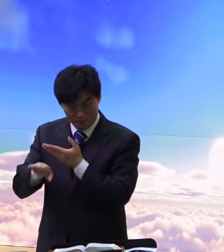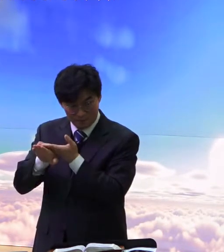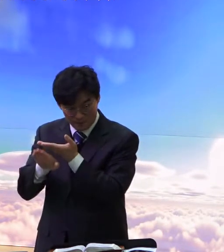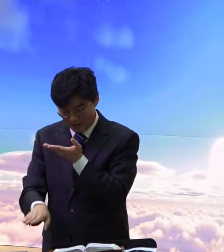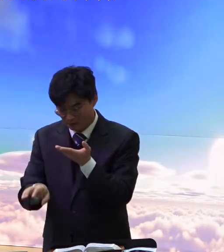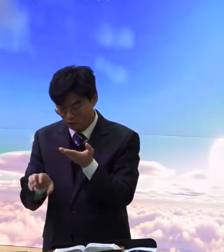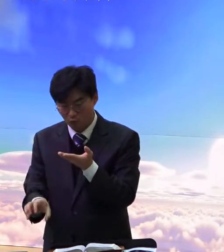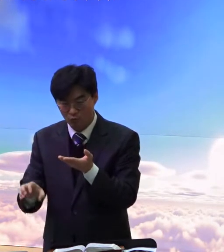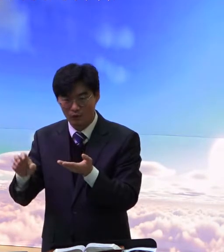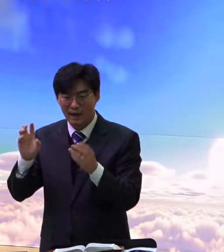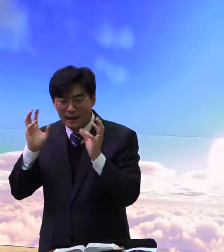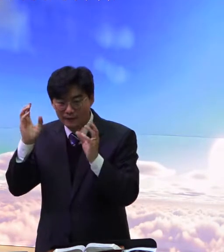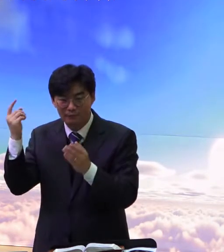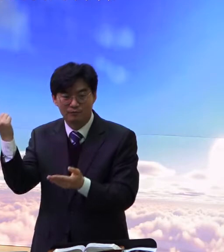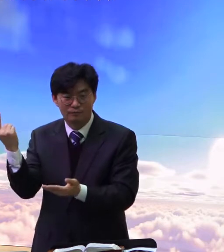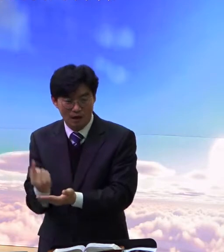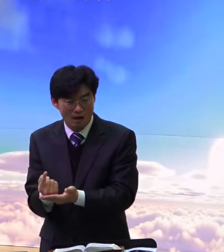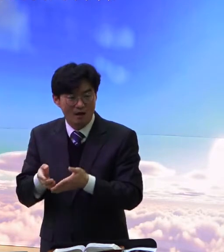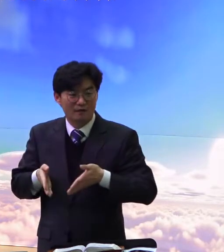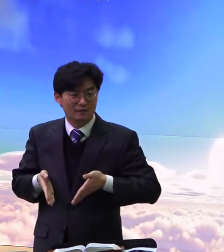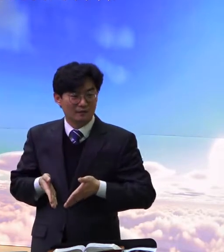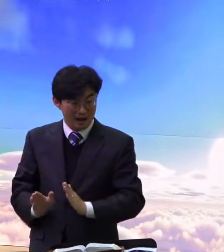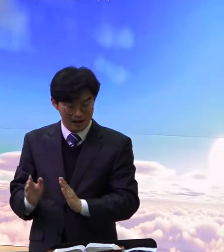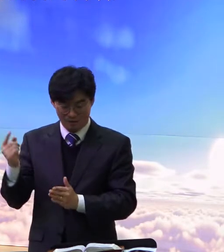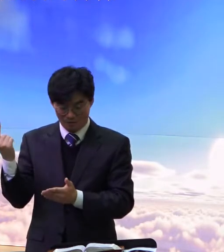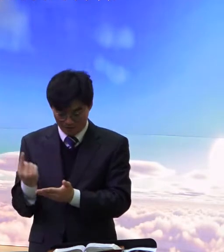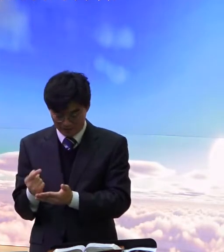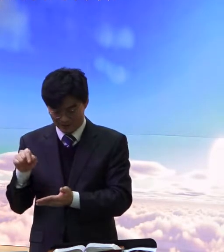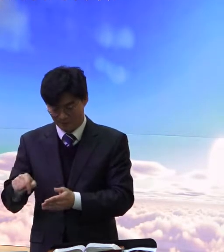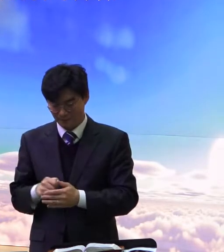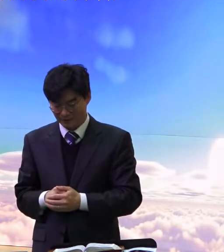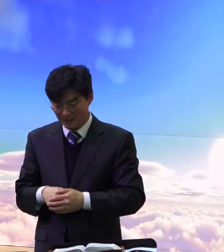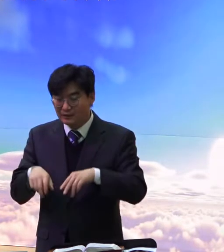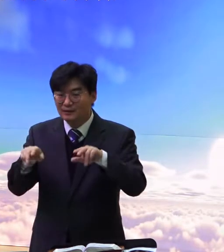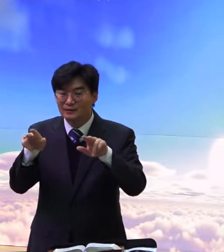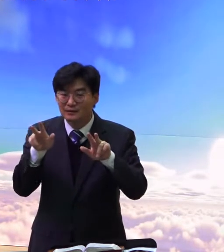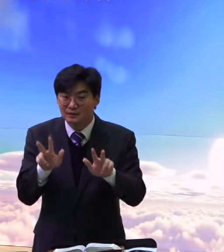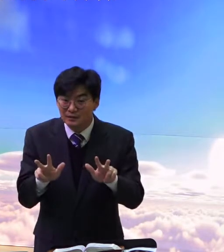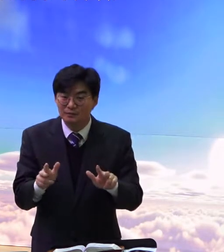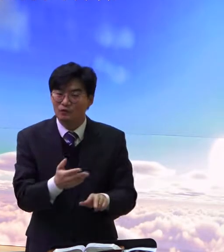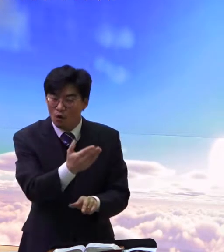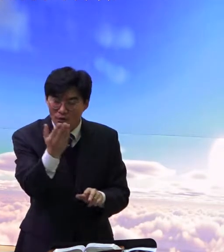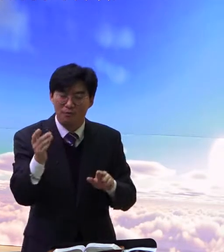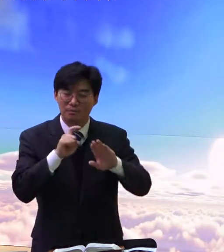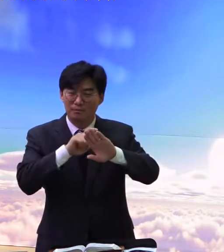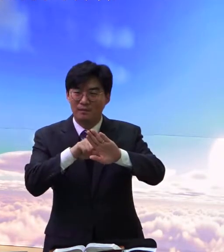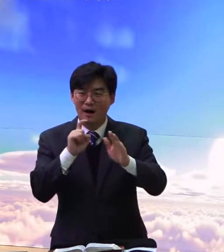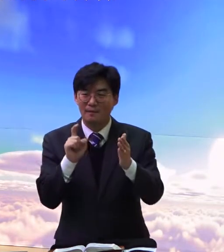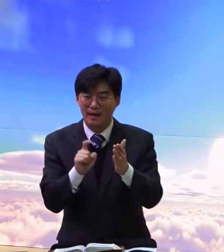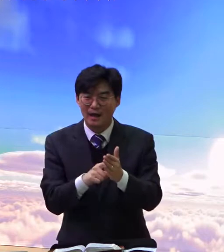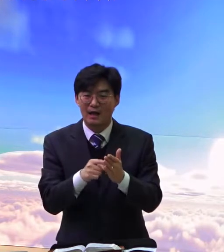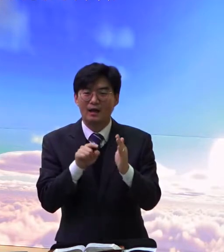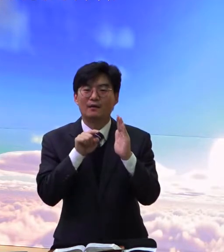그리고 그 예수님께서 여러분 마음에도 오시기를